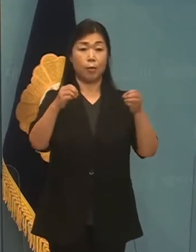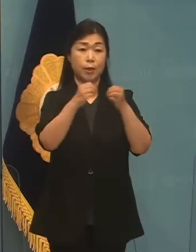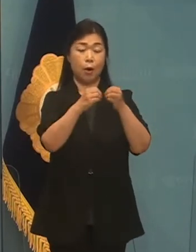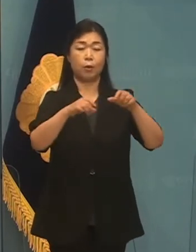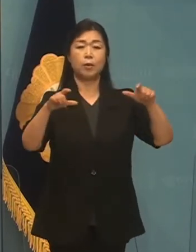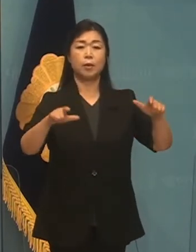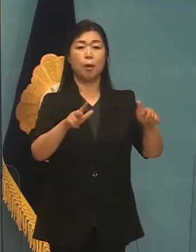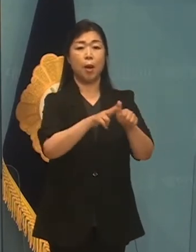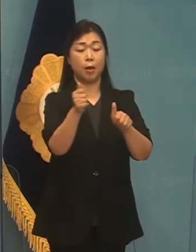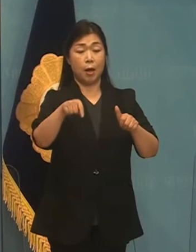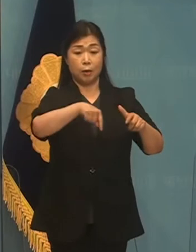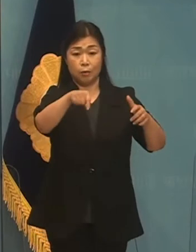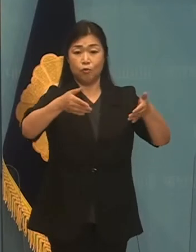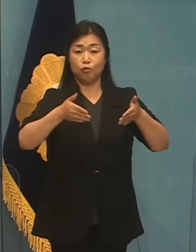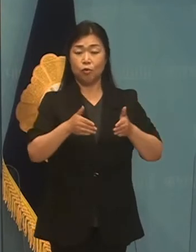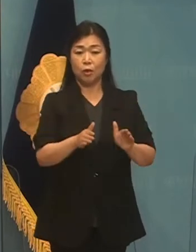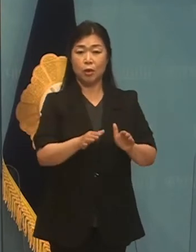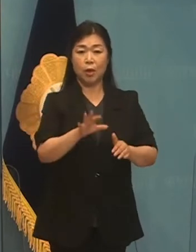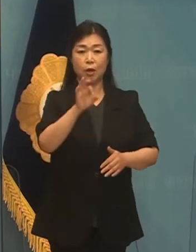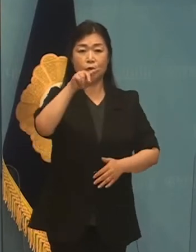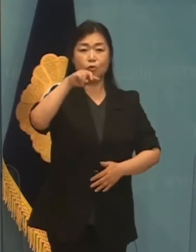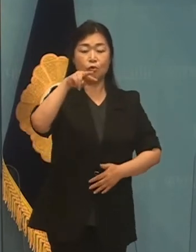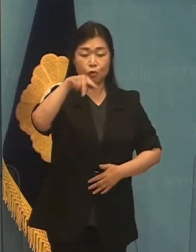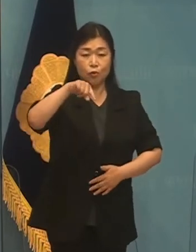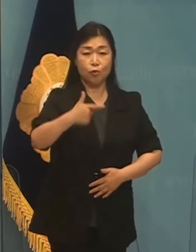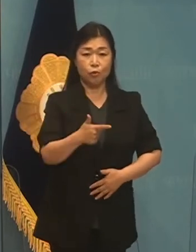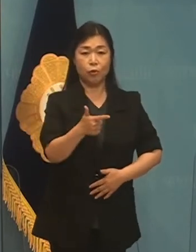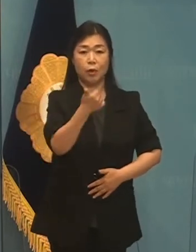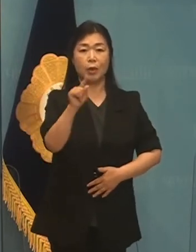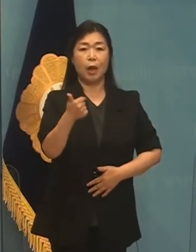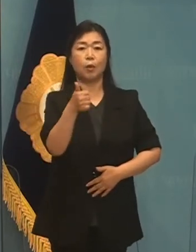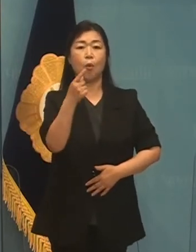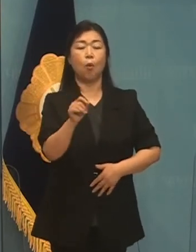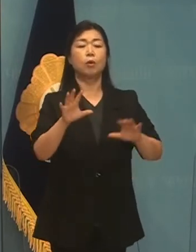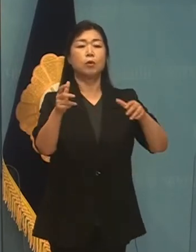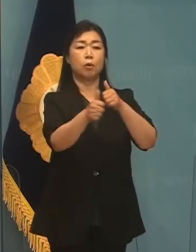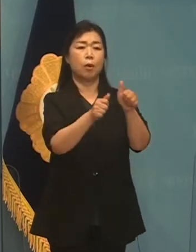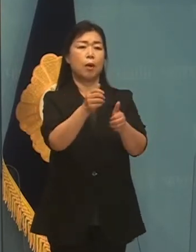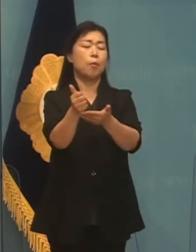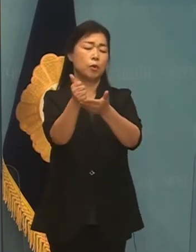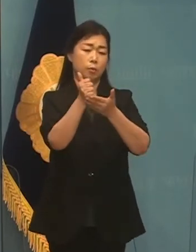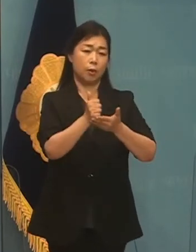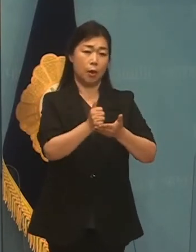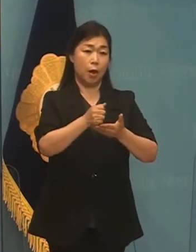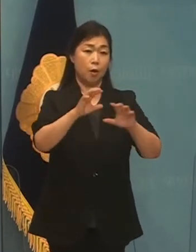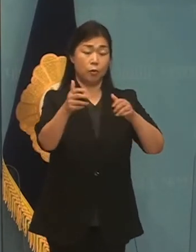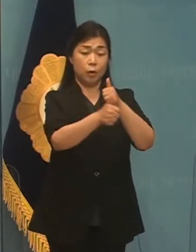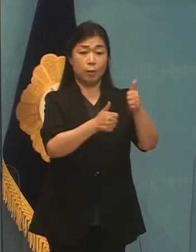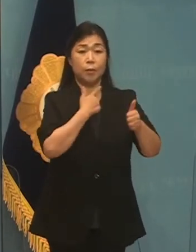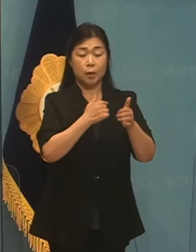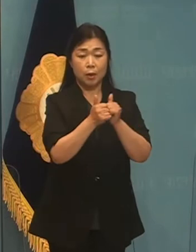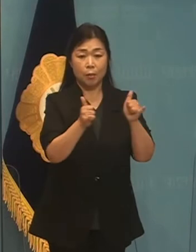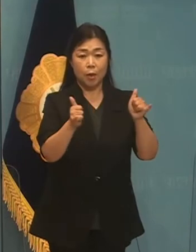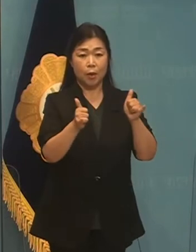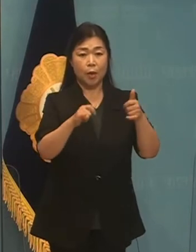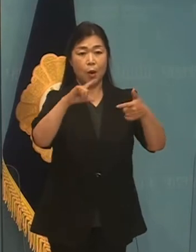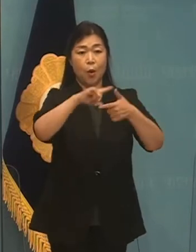창원시 마산 형구 출신 윤하원 의원을 영입했습니다. 재선 의원으로서 경남 부지사를